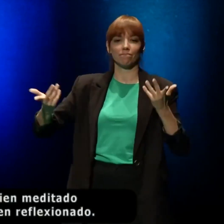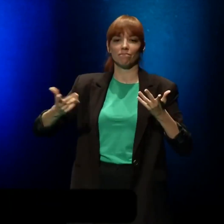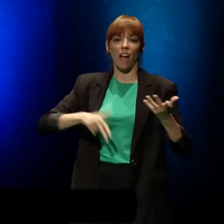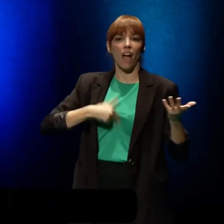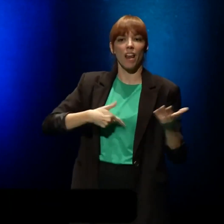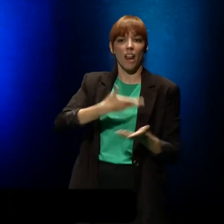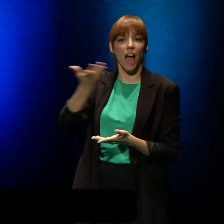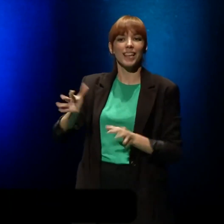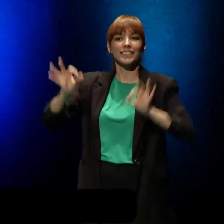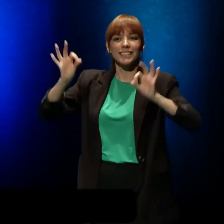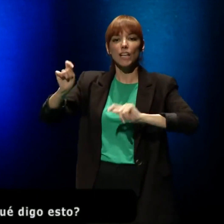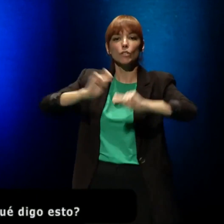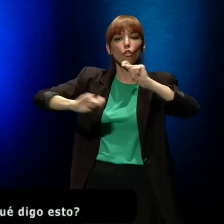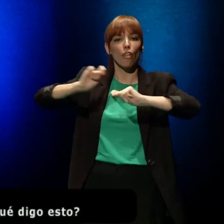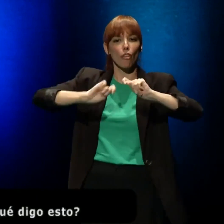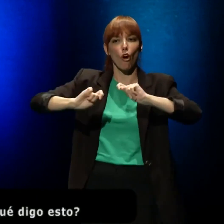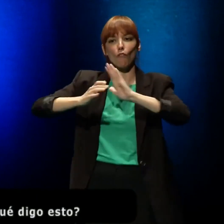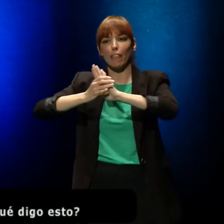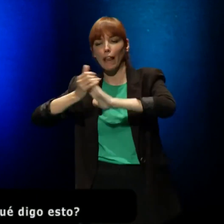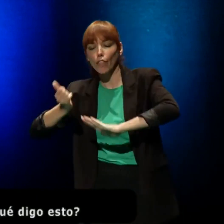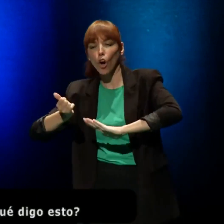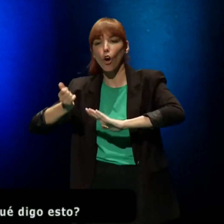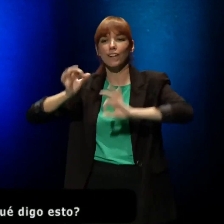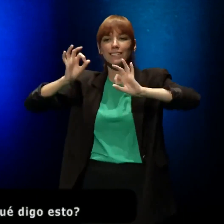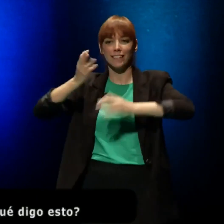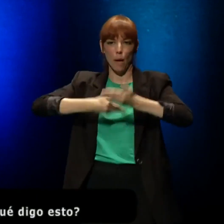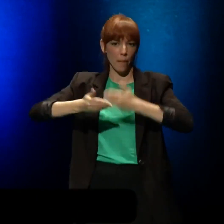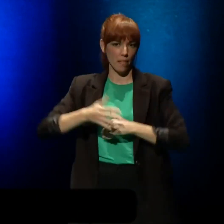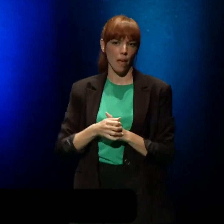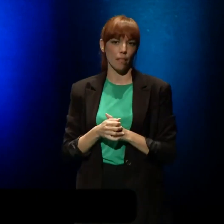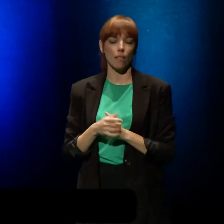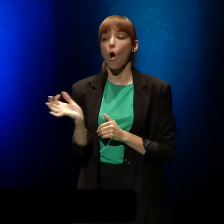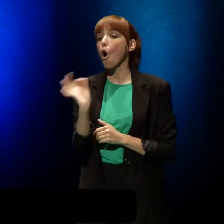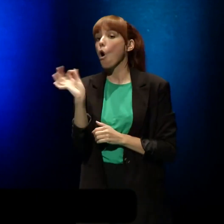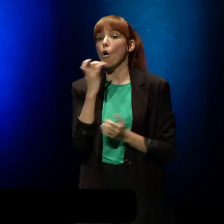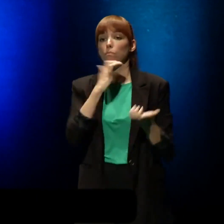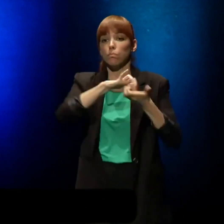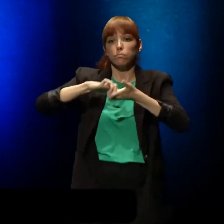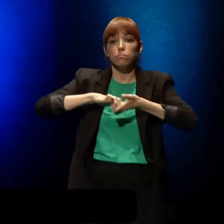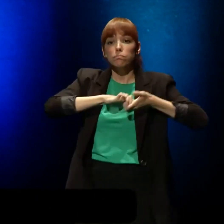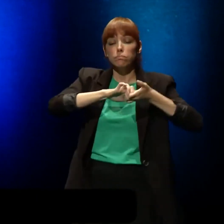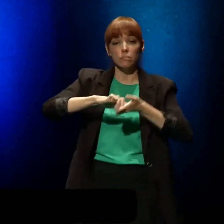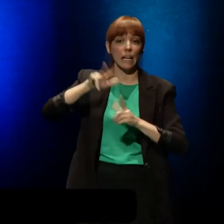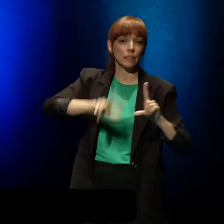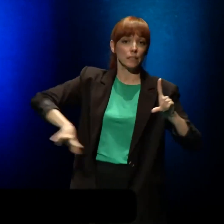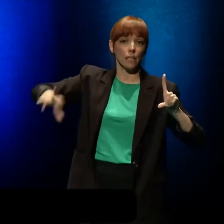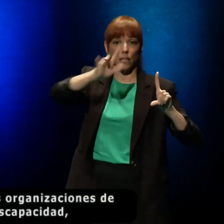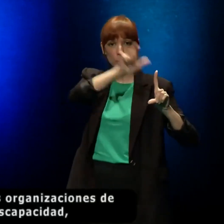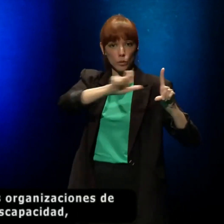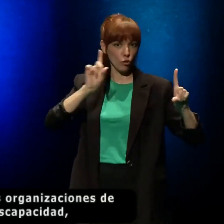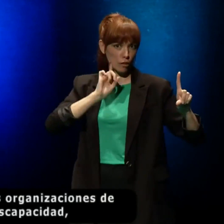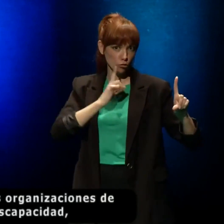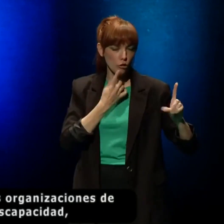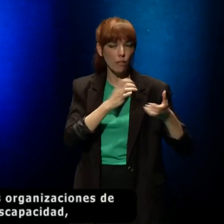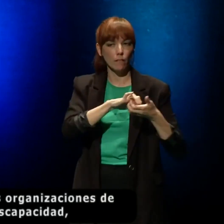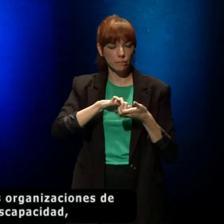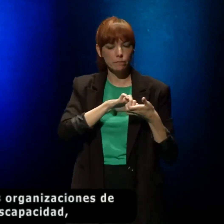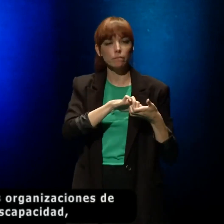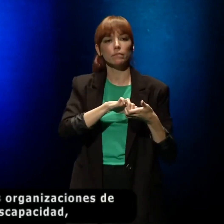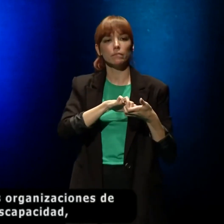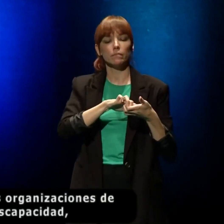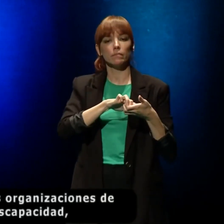de la discapacidad, a la Confederación Estatal de Personas Sordas,